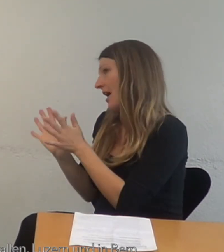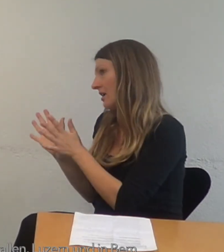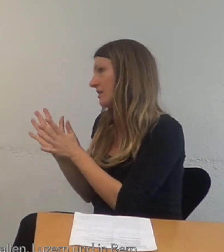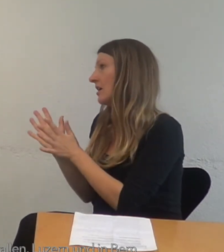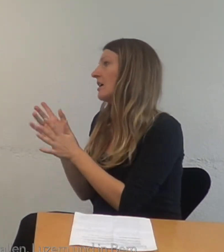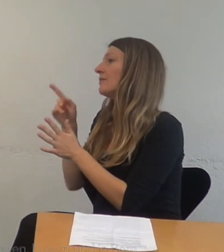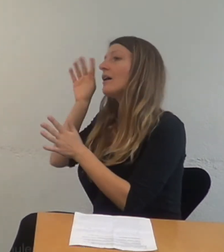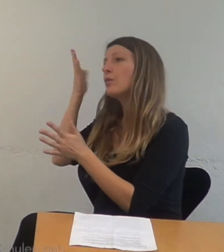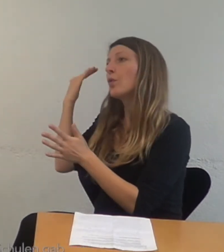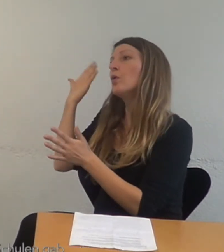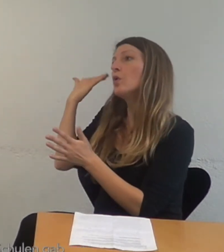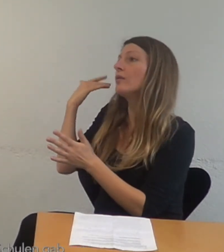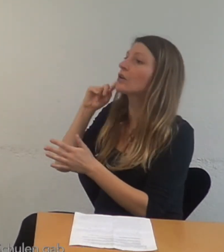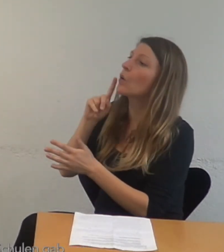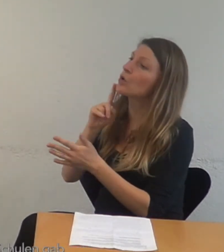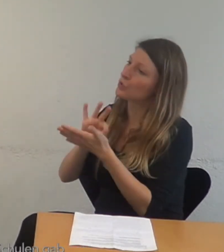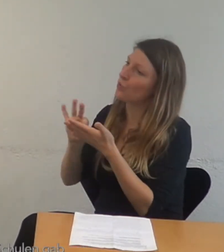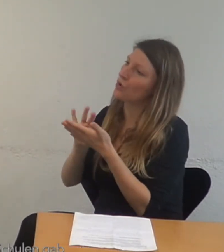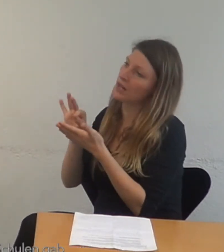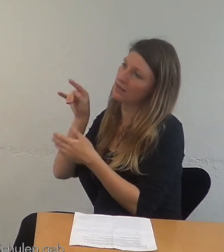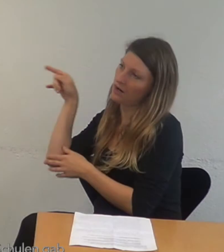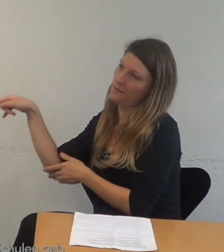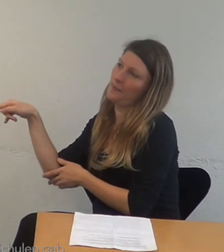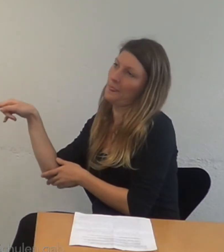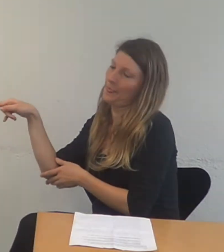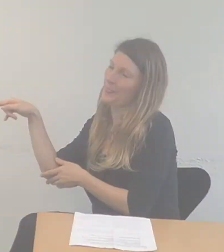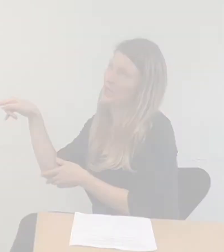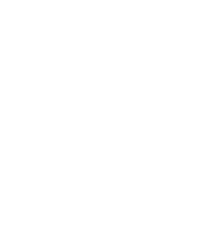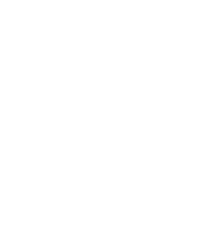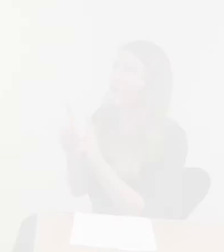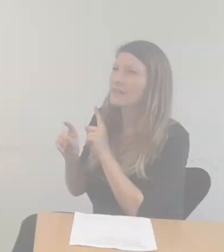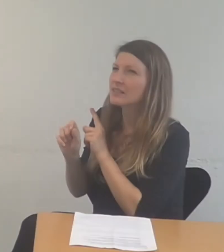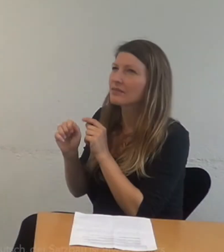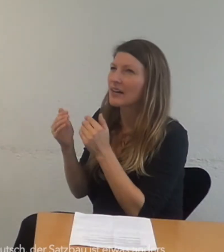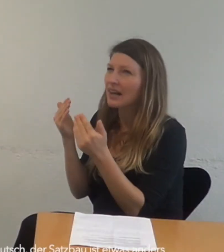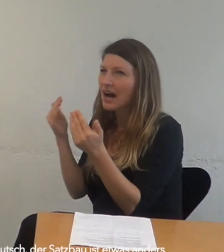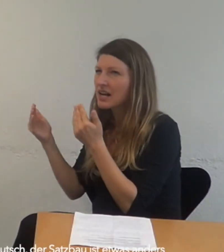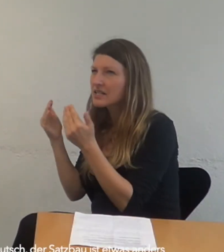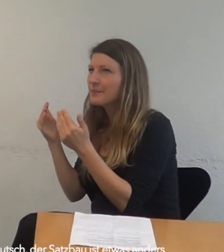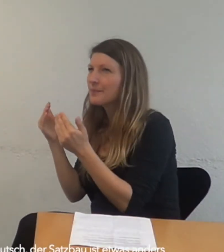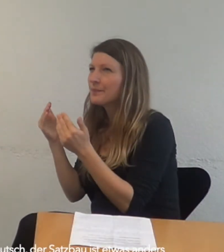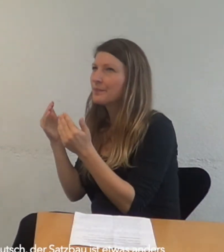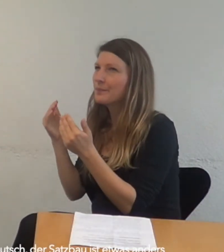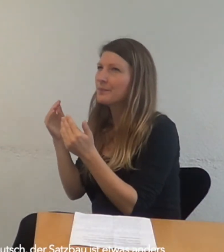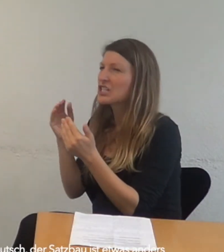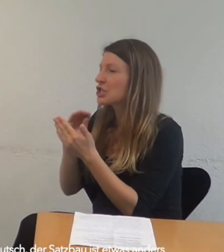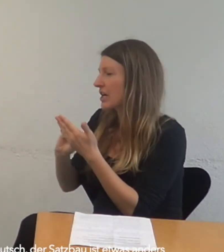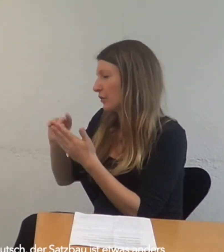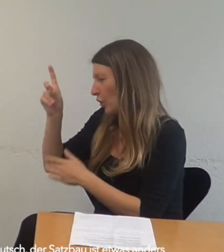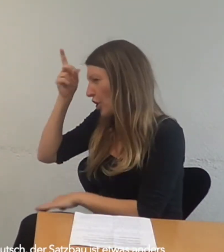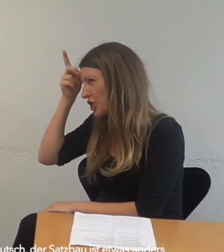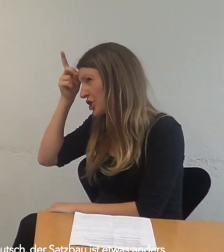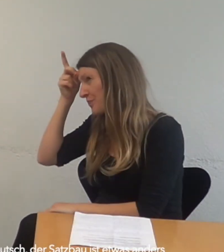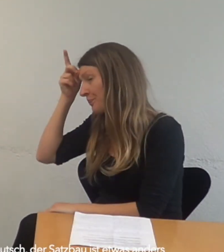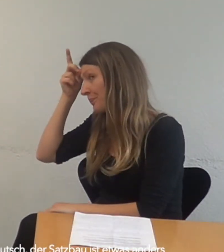Bern. Weil früher waren wir nur Schwule da. Das heißt, man nicht vergleichen mit Schriftdeutsch.